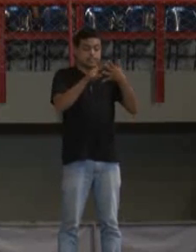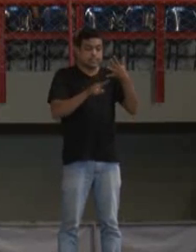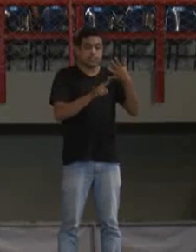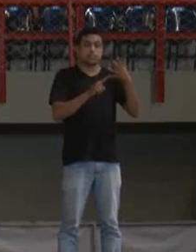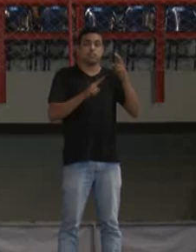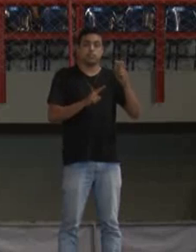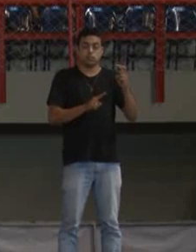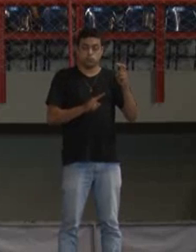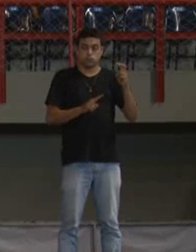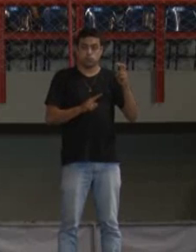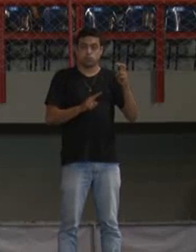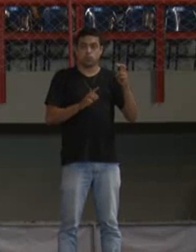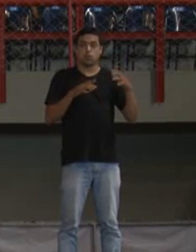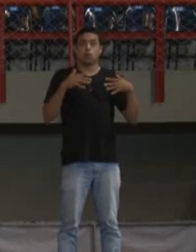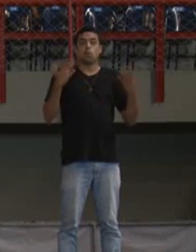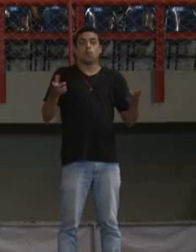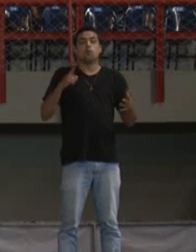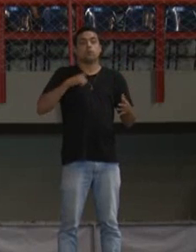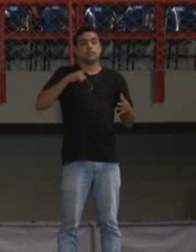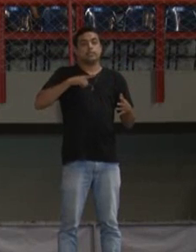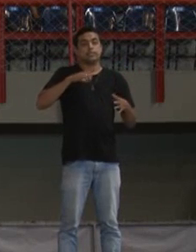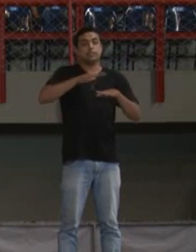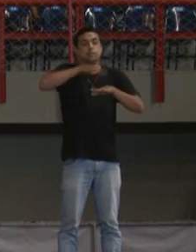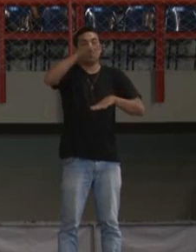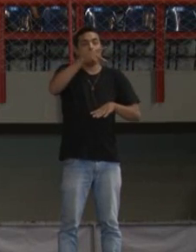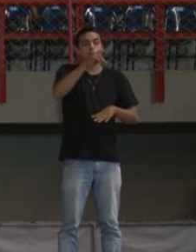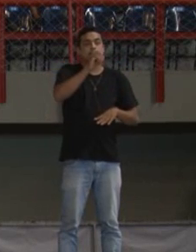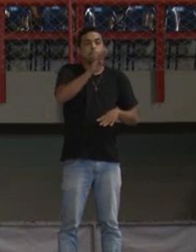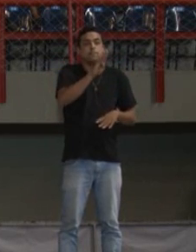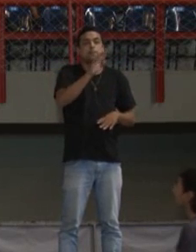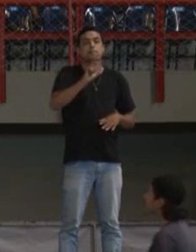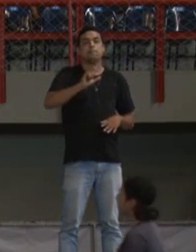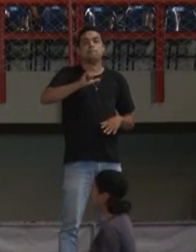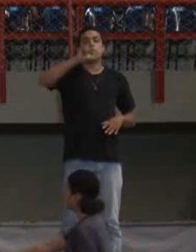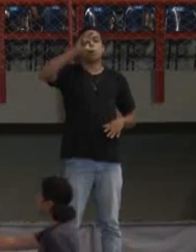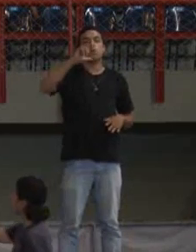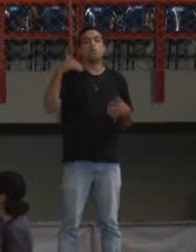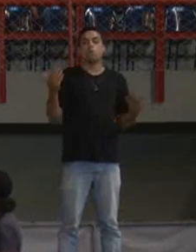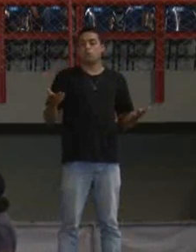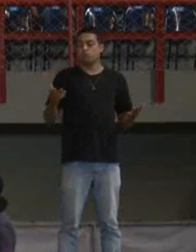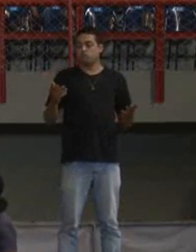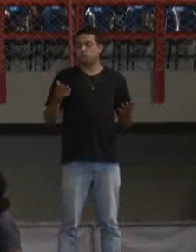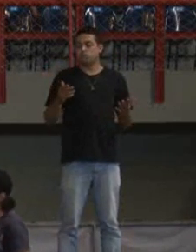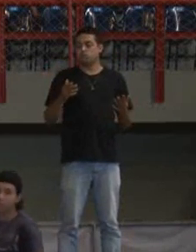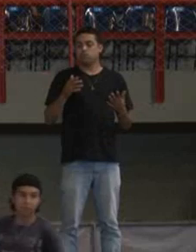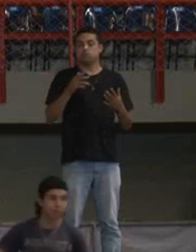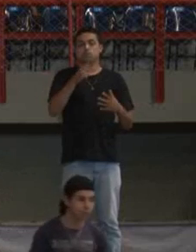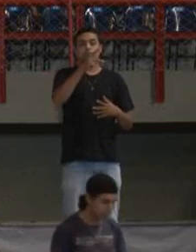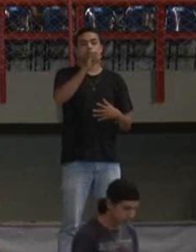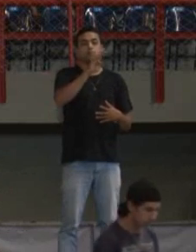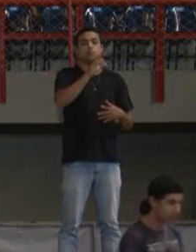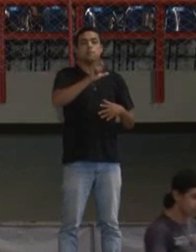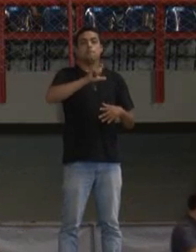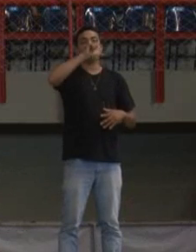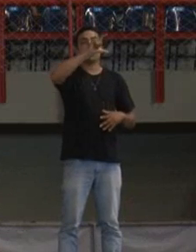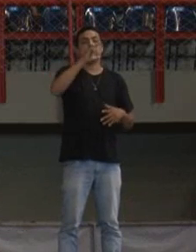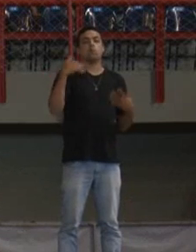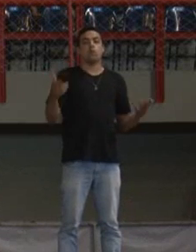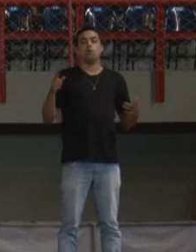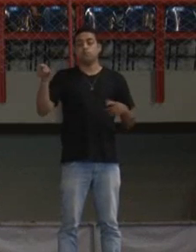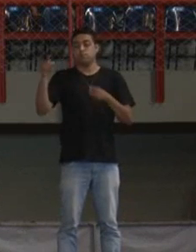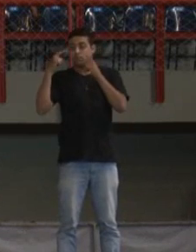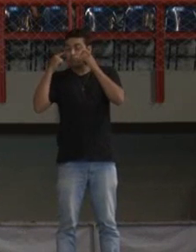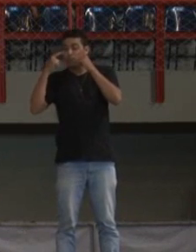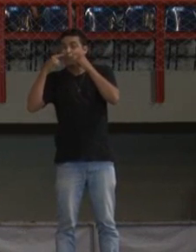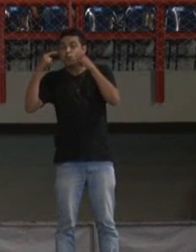aqui, qual é o que tem o maior PIB? Qual é o que tem o maior PIB? Obrigado. É a